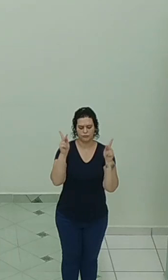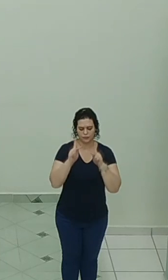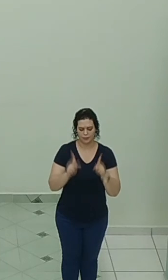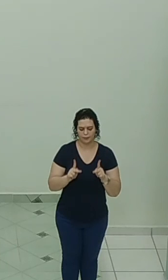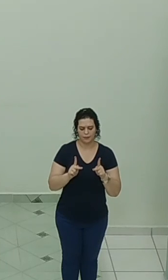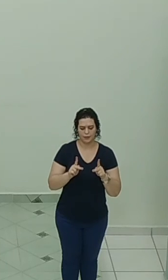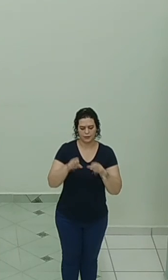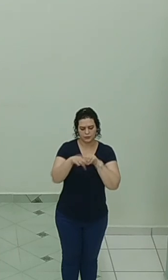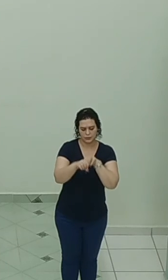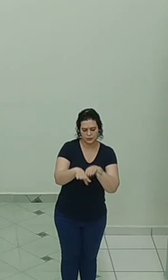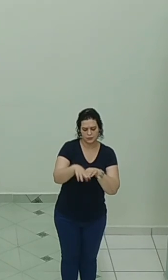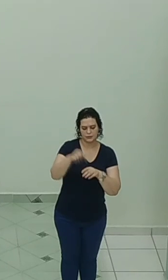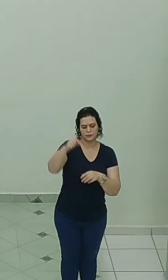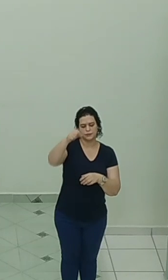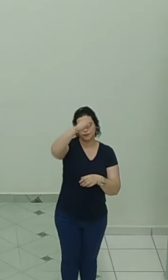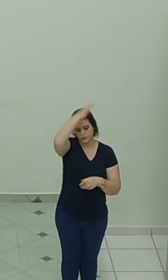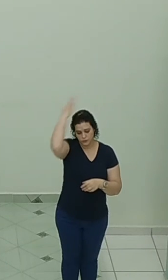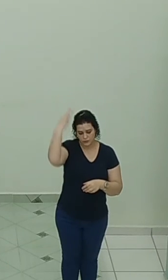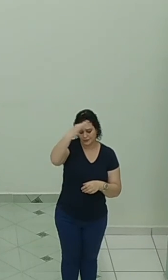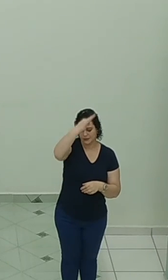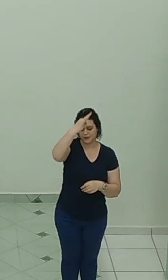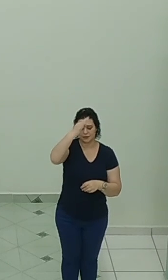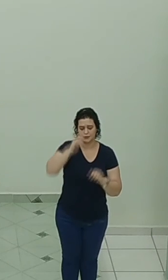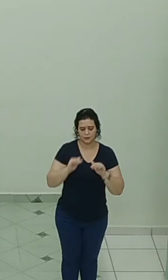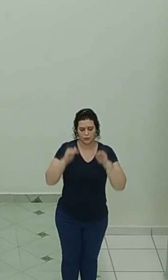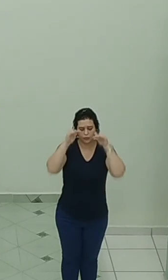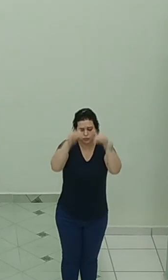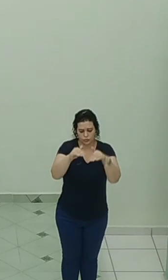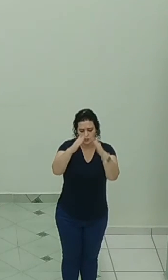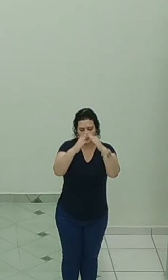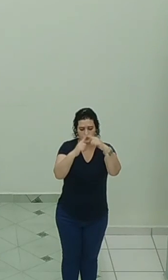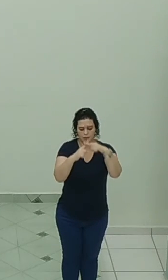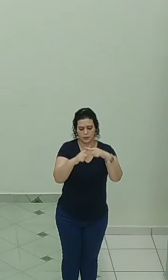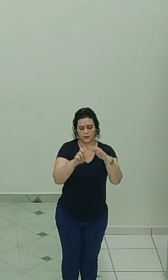Espírito Santo seja sobre a quinta igreja de São Bernardo do Campo,